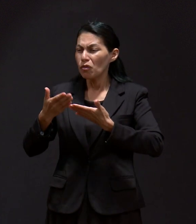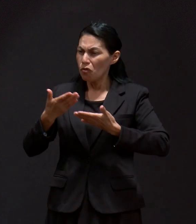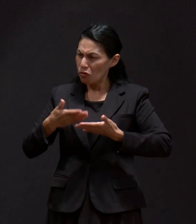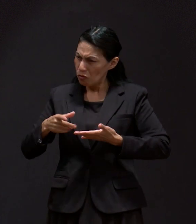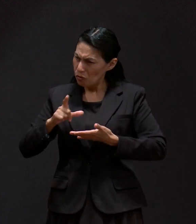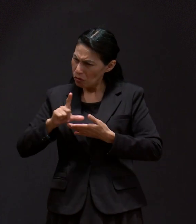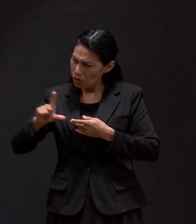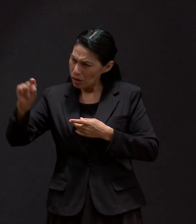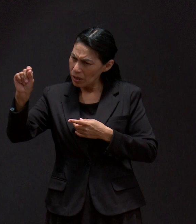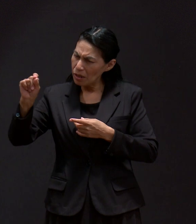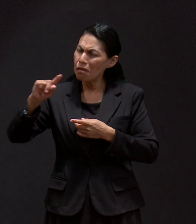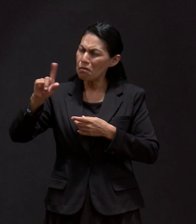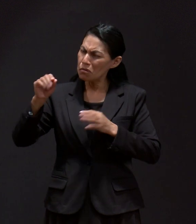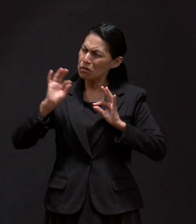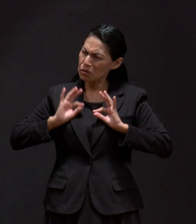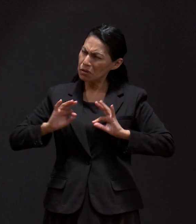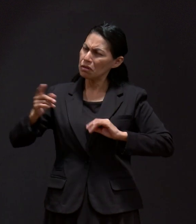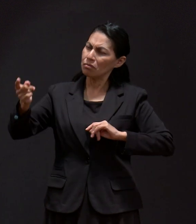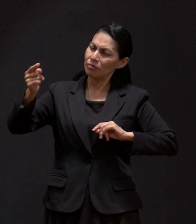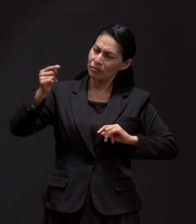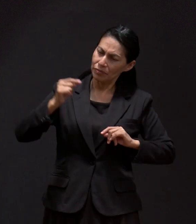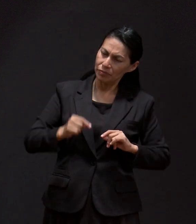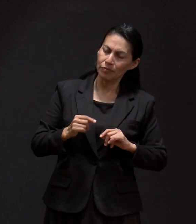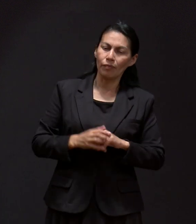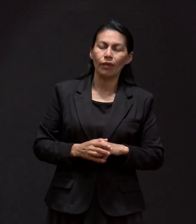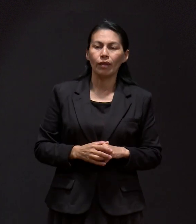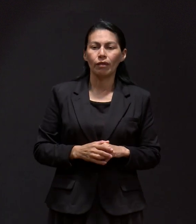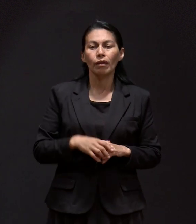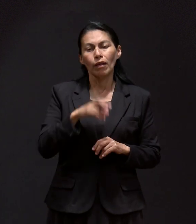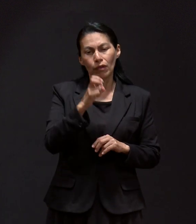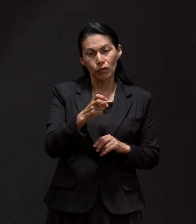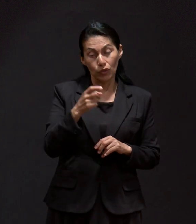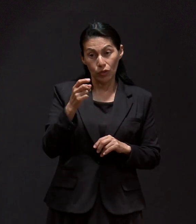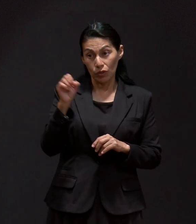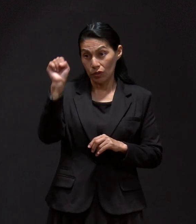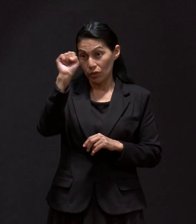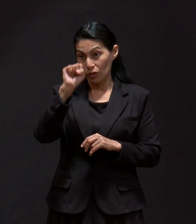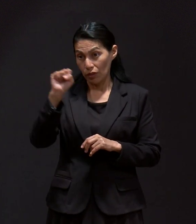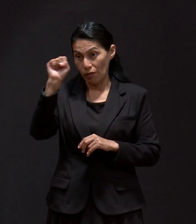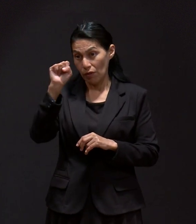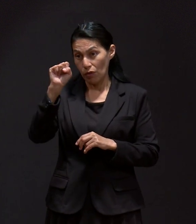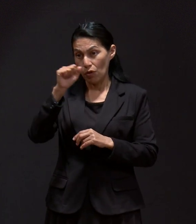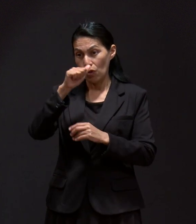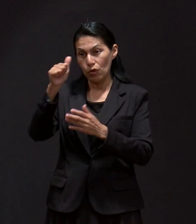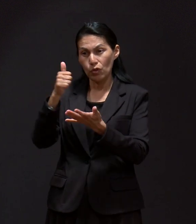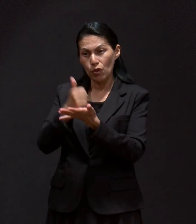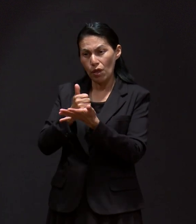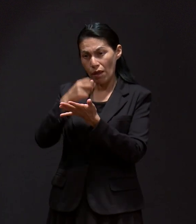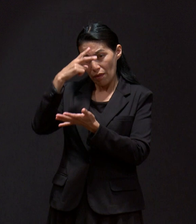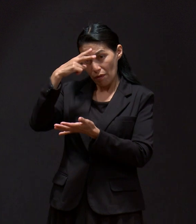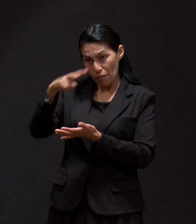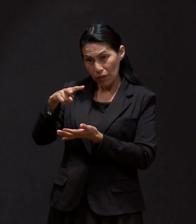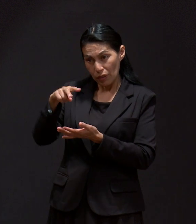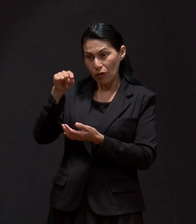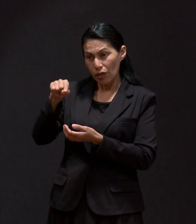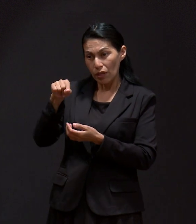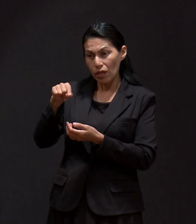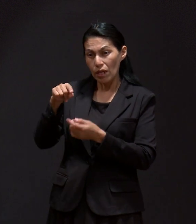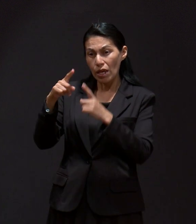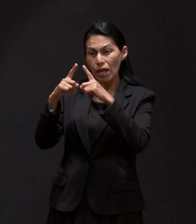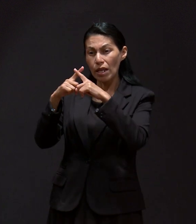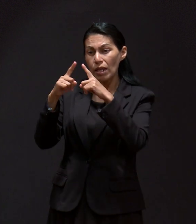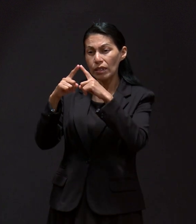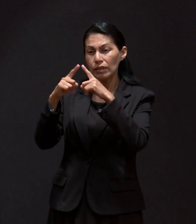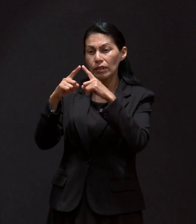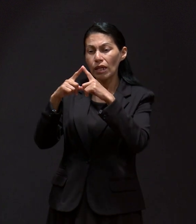social y regresar así que ese sábado cuando fui a la iglesia yo asistí a la iglesia de padierna en la ciudad de mexico y